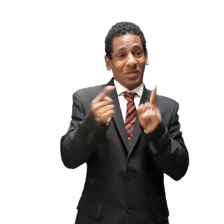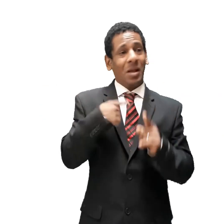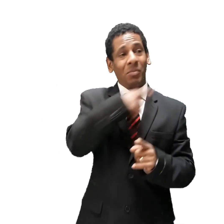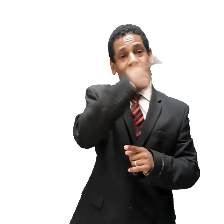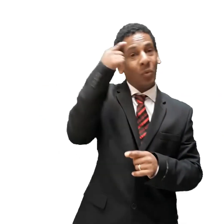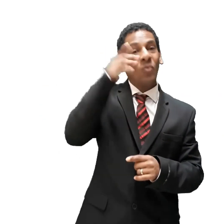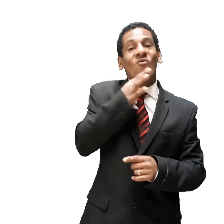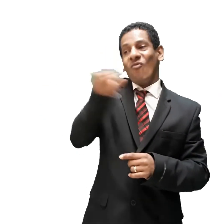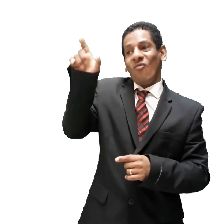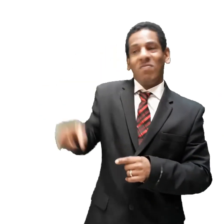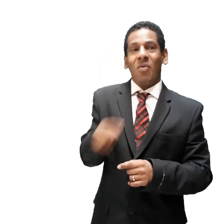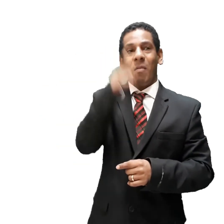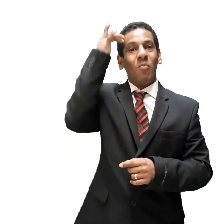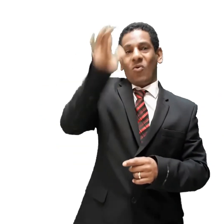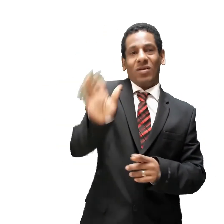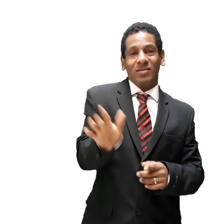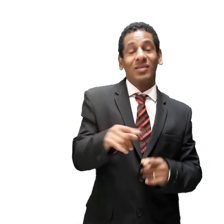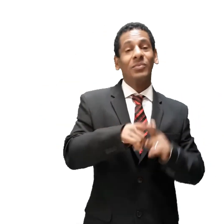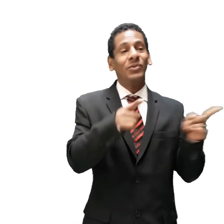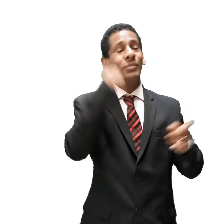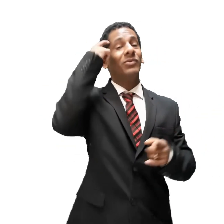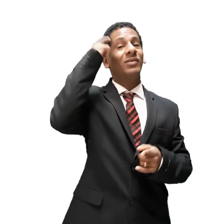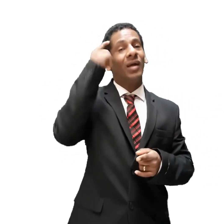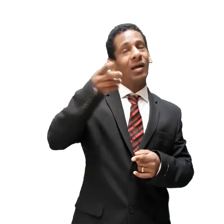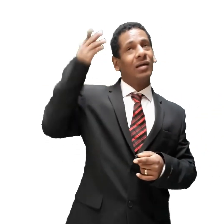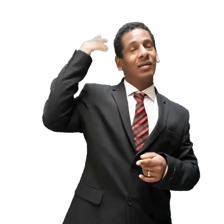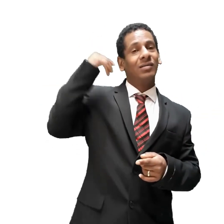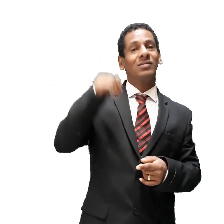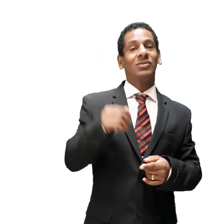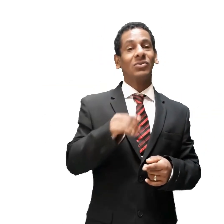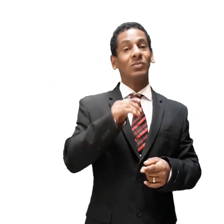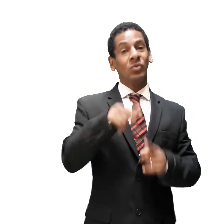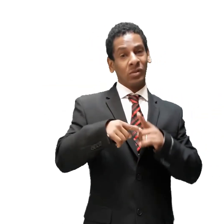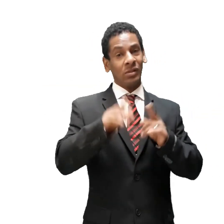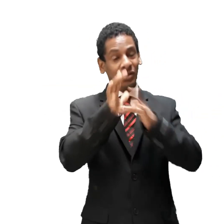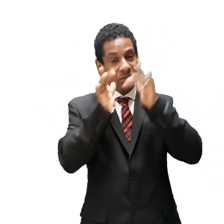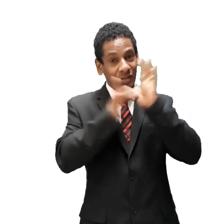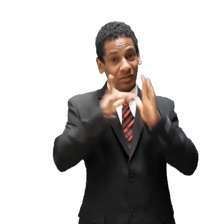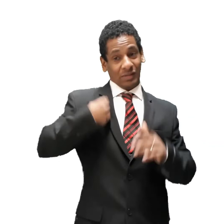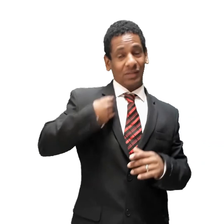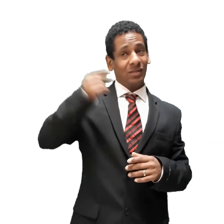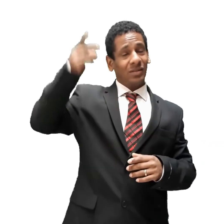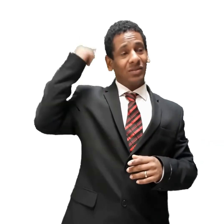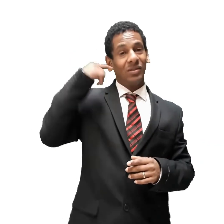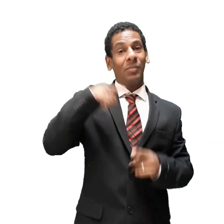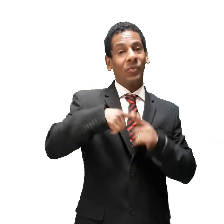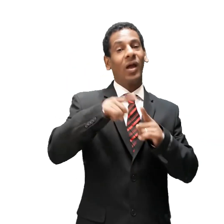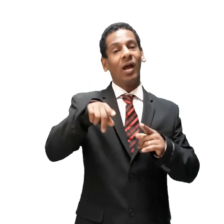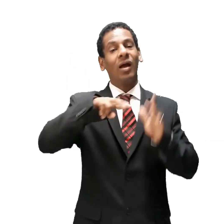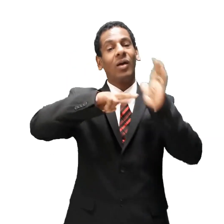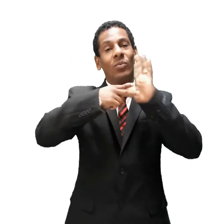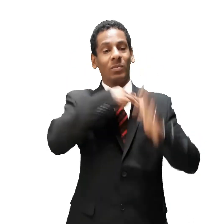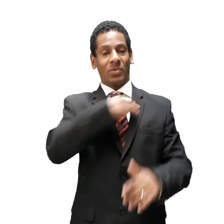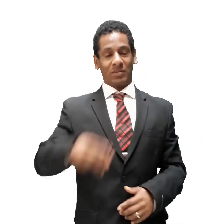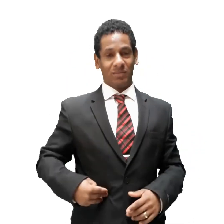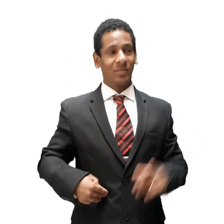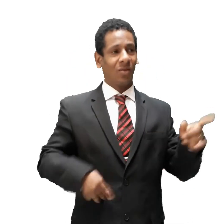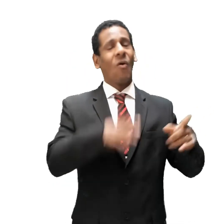diferença regional. E o Senhor Jesus, ela não o conhecia, mas ele conhecia a sua história. Ela sabia